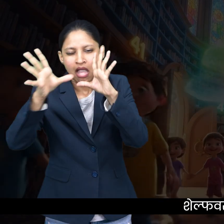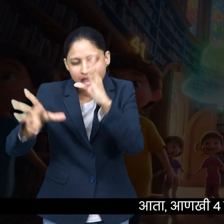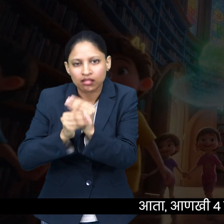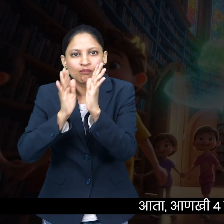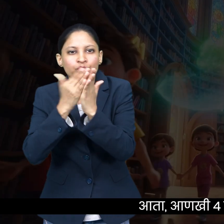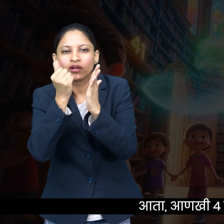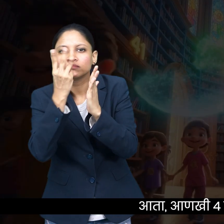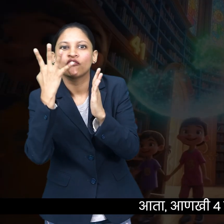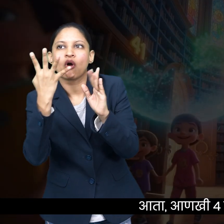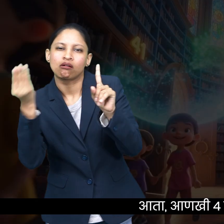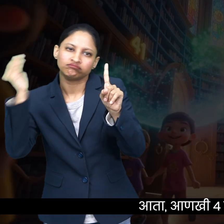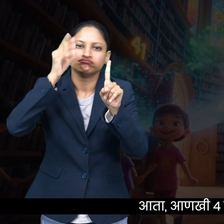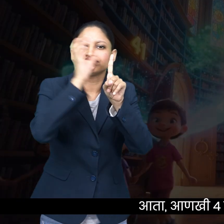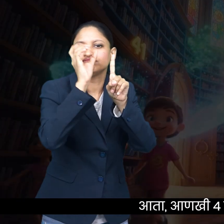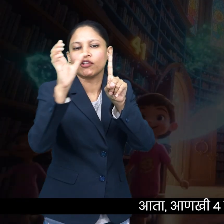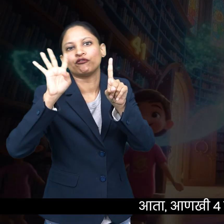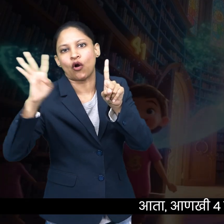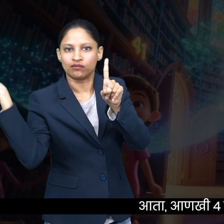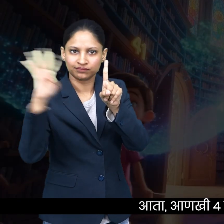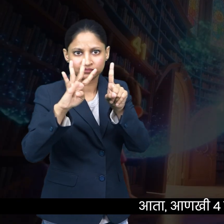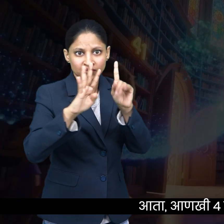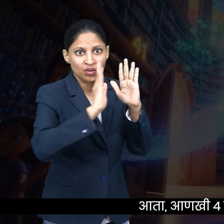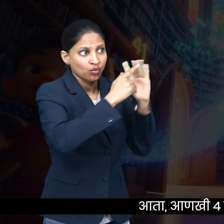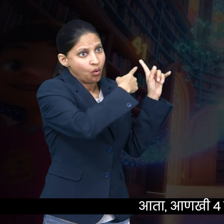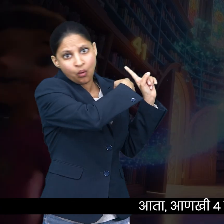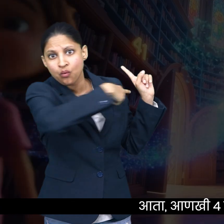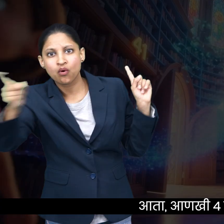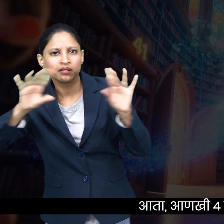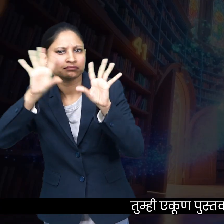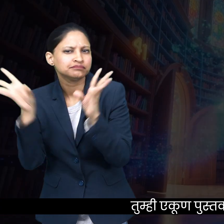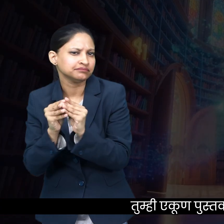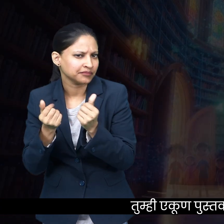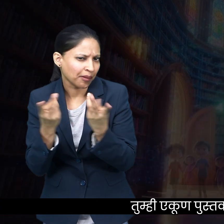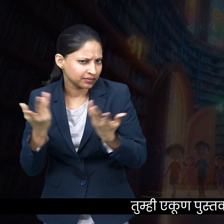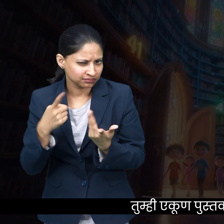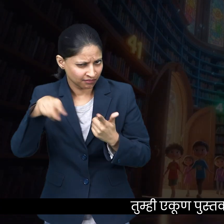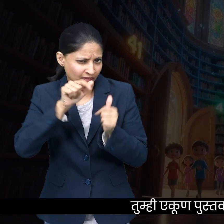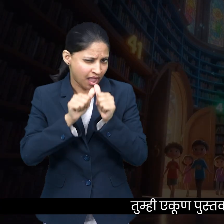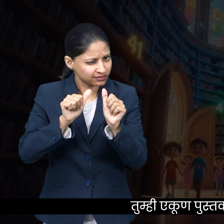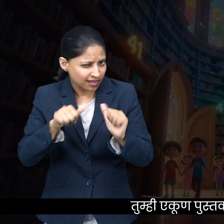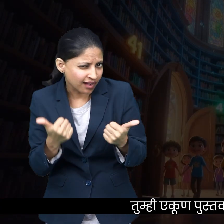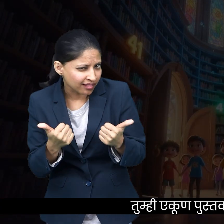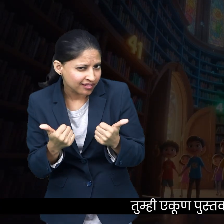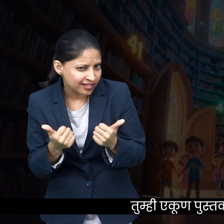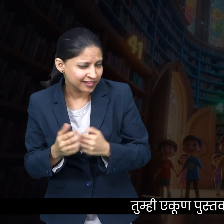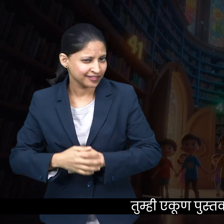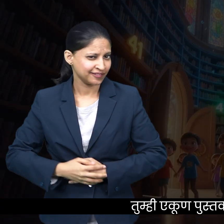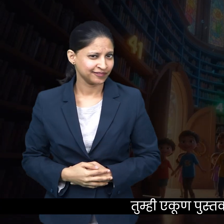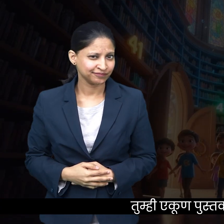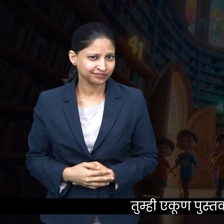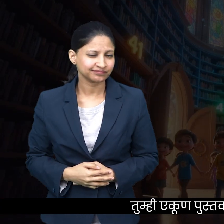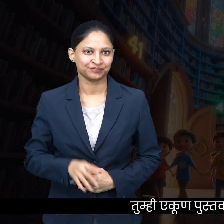आहेत. आता आणखी 4 पुस्तके जोडली गेली आहेत. तुम्ही एकूण पुस्तकांची